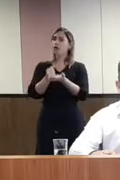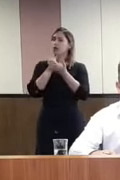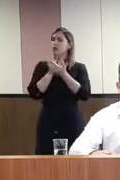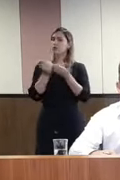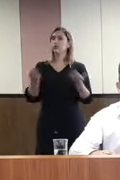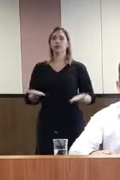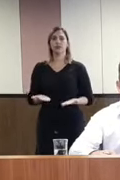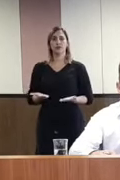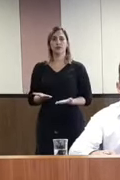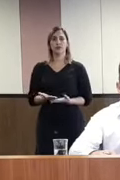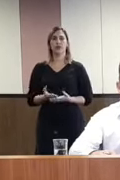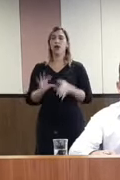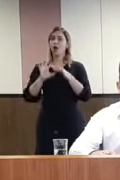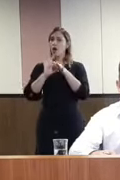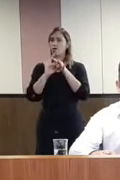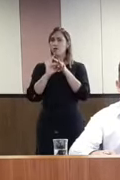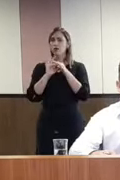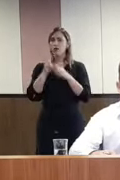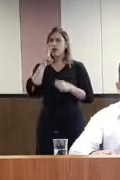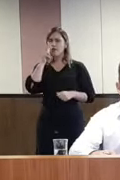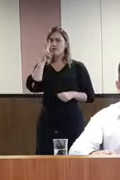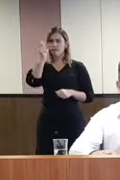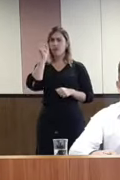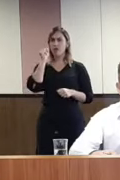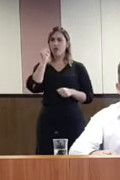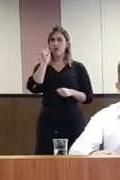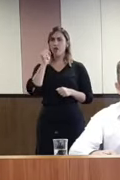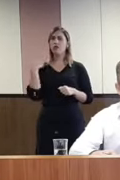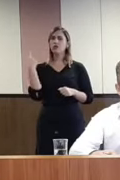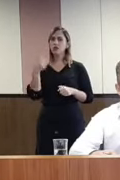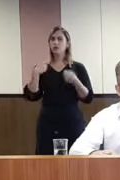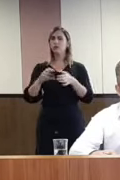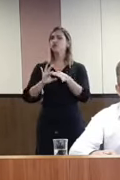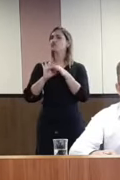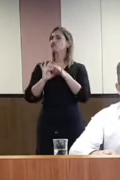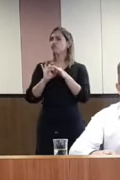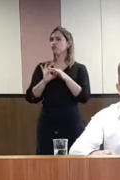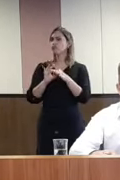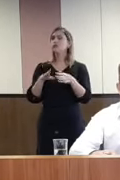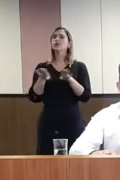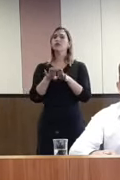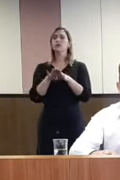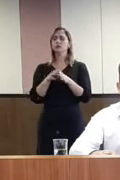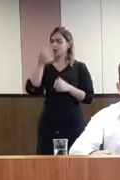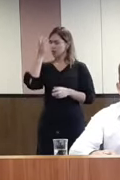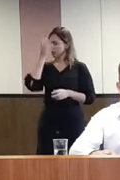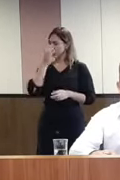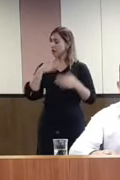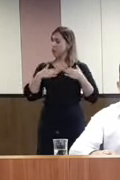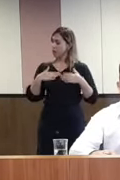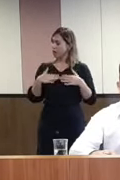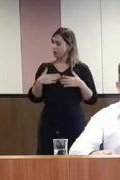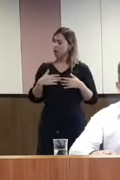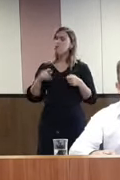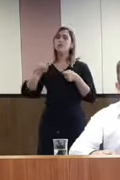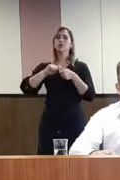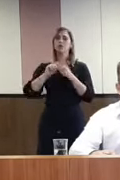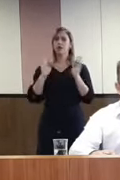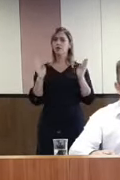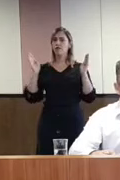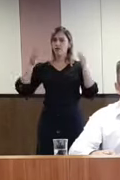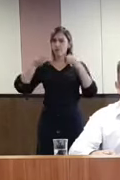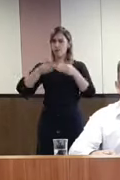nesse momento. A união faz a força. É momento de nós nos unirmos, é momento de ter serenidade, tranquilidade e foco